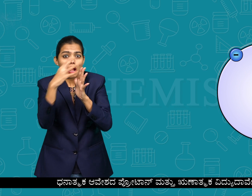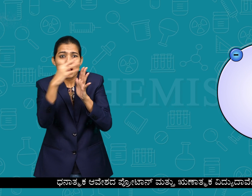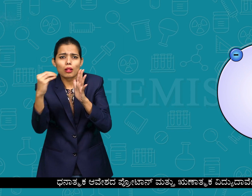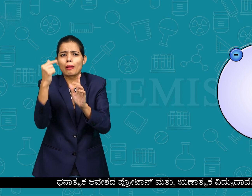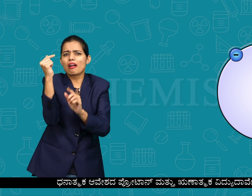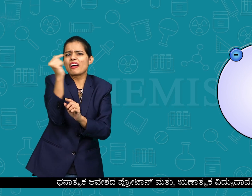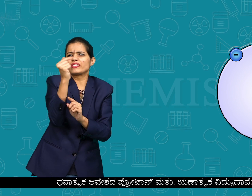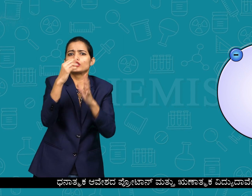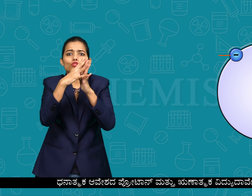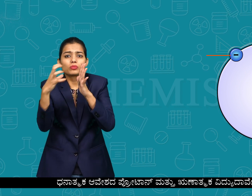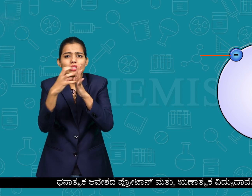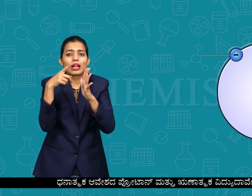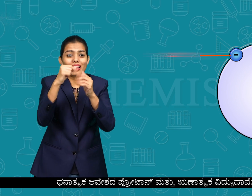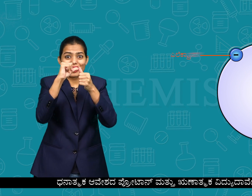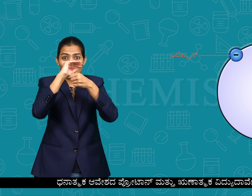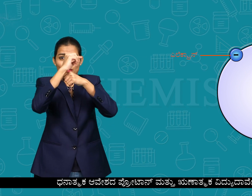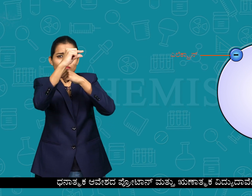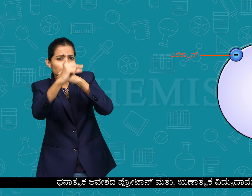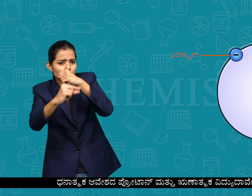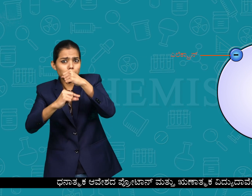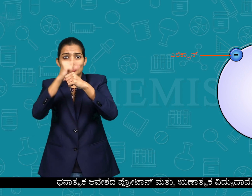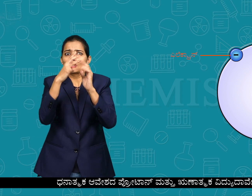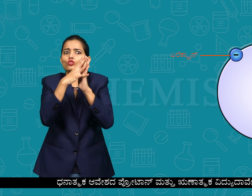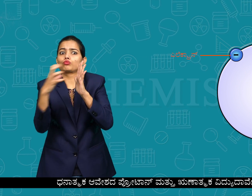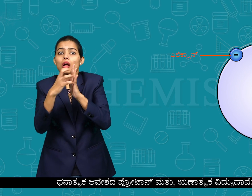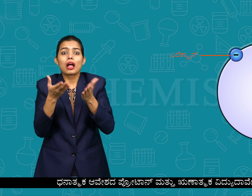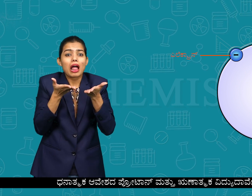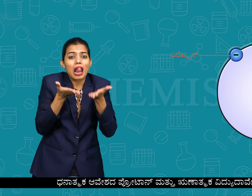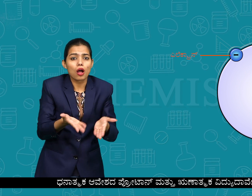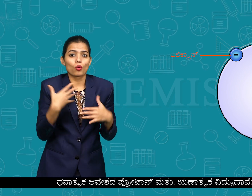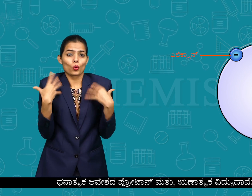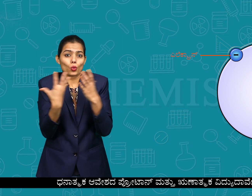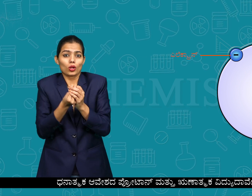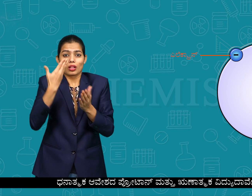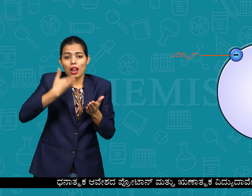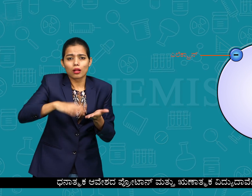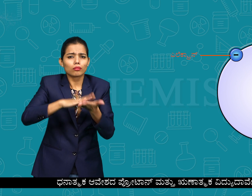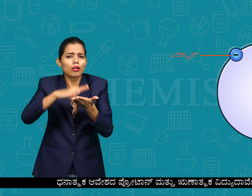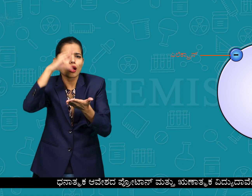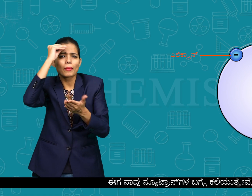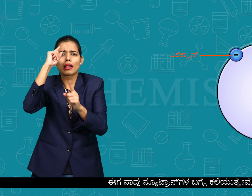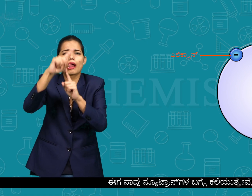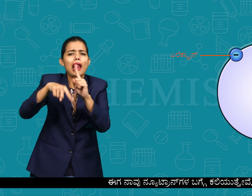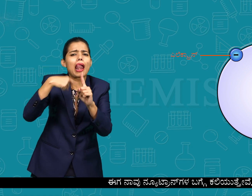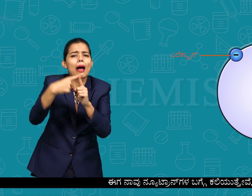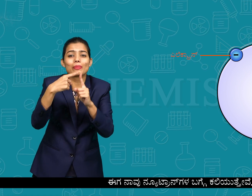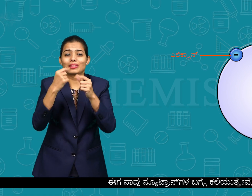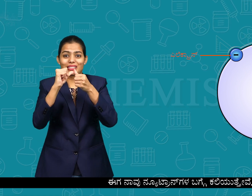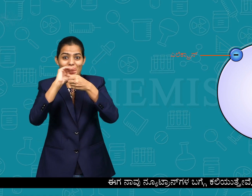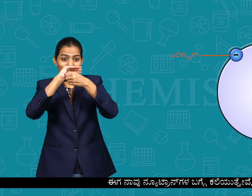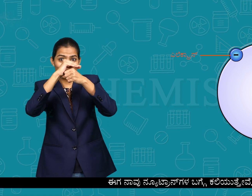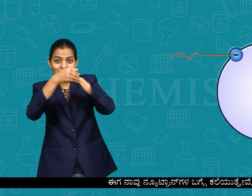ಧನಾತ್ಮಕ ಆವೇಶದ ಪ್ರೋಟಾನ್ ಮತ್ತು ಋಣಾತ್ಮಕ ವಿದ್ಯುದಾವೇಶದ ಎಲೆಕ್ಟ್ರಾನ್. ಈಗ